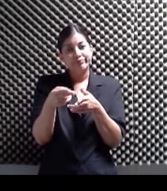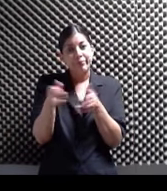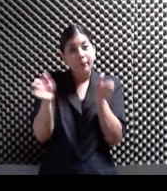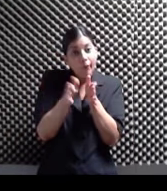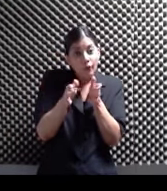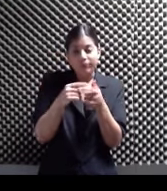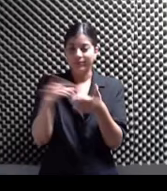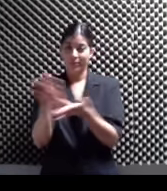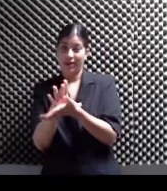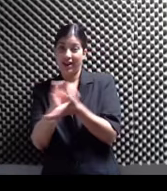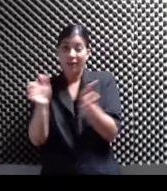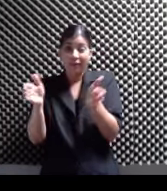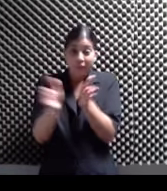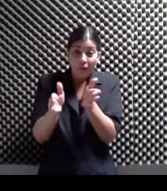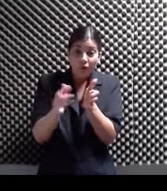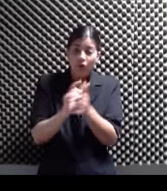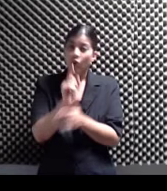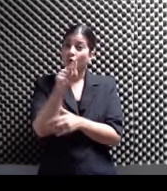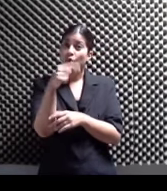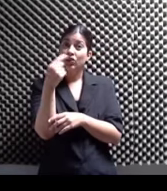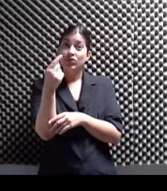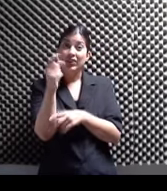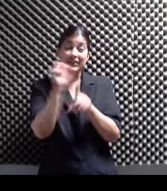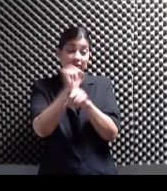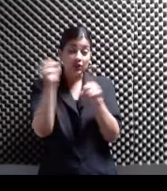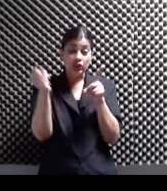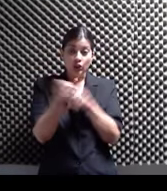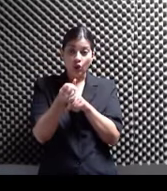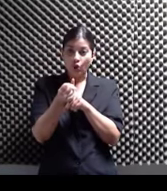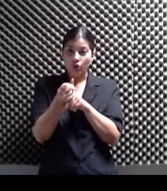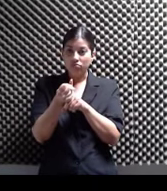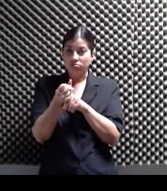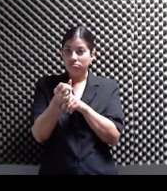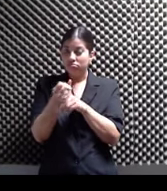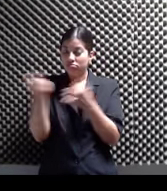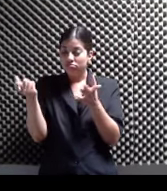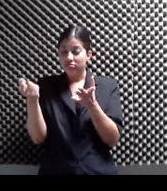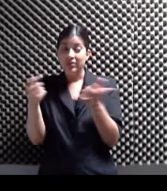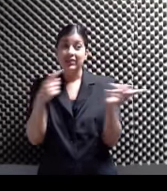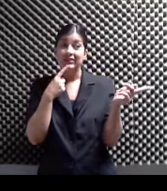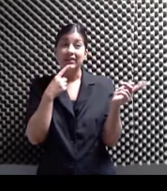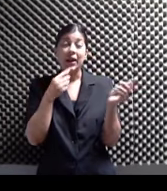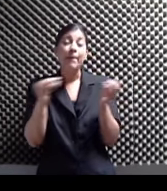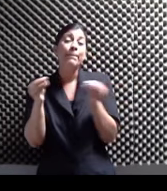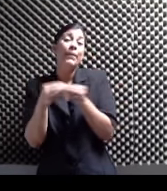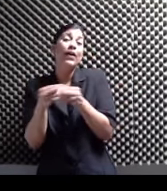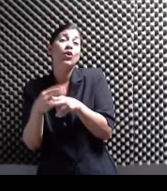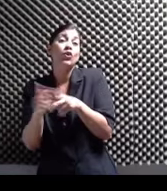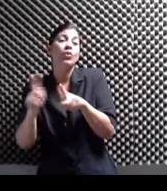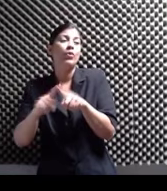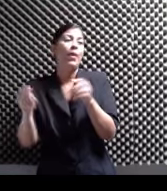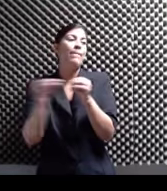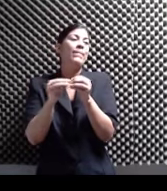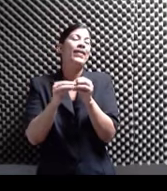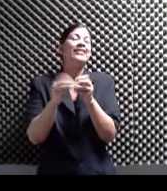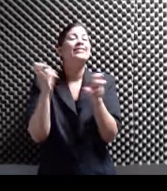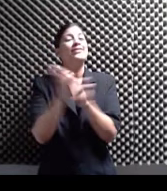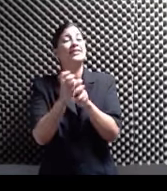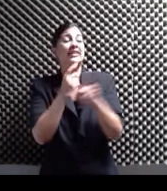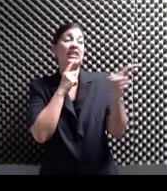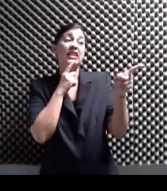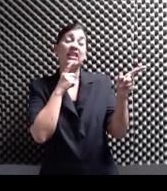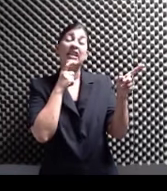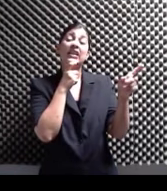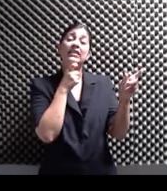tienes un conflicto solamente que puedes explorar. Entonces, a pesar de que es más corto, es más difícil. Es más retante. Es más retante,